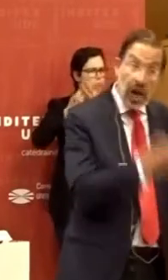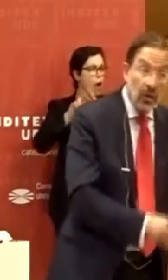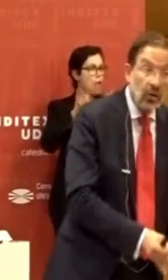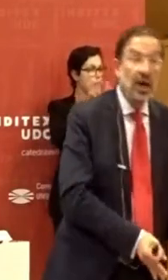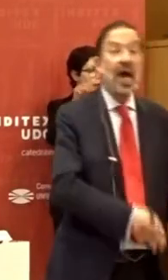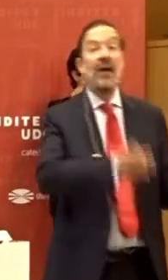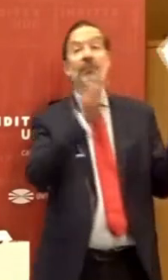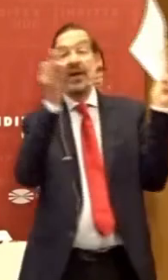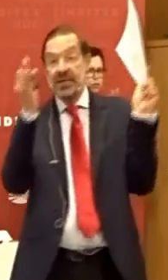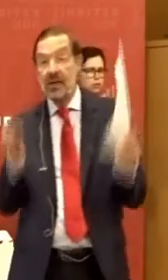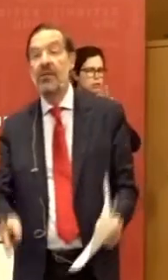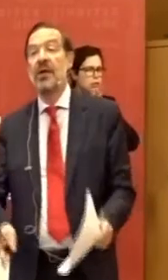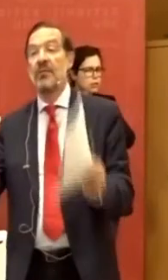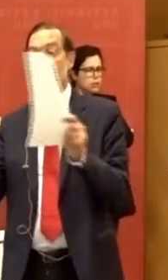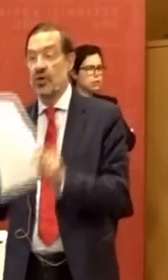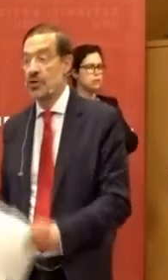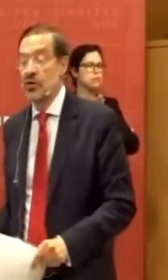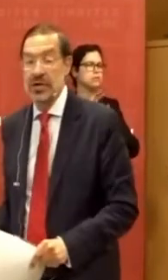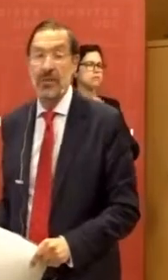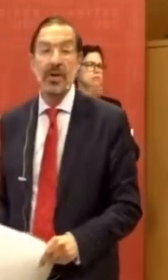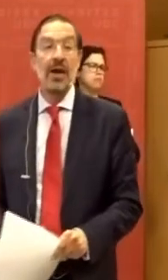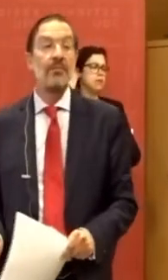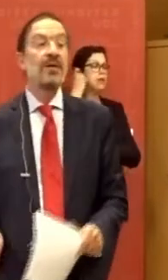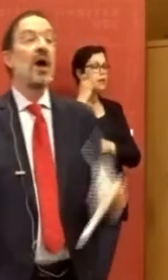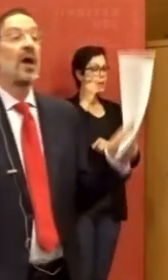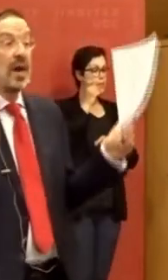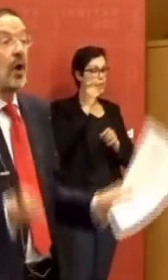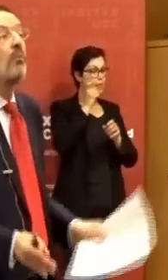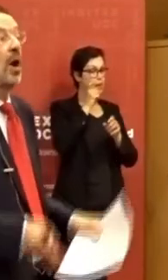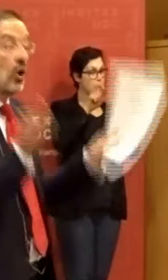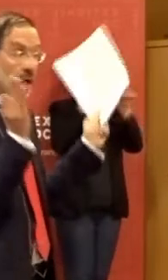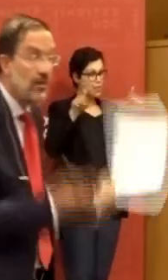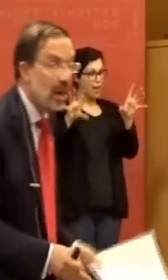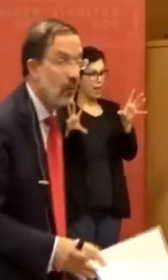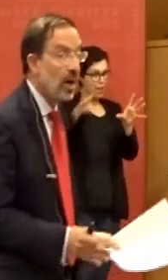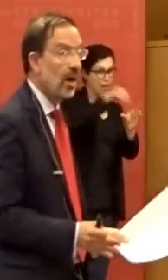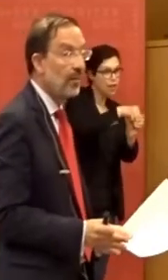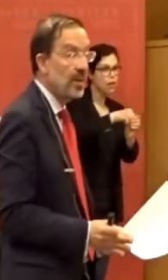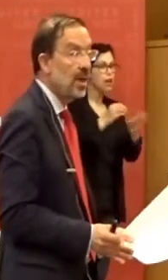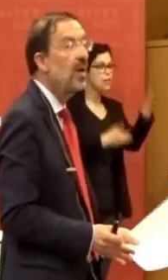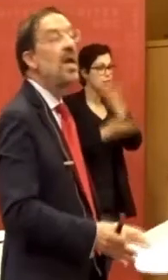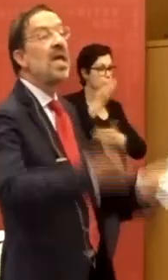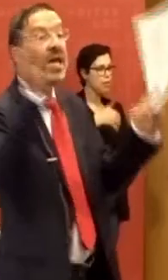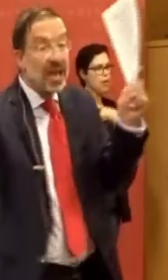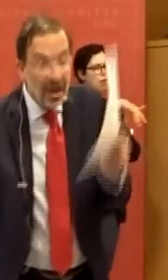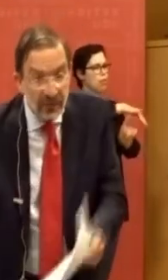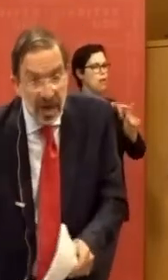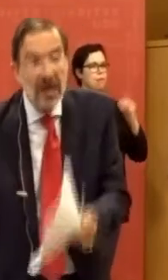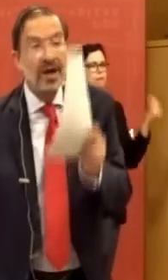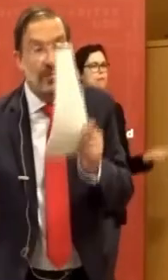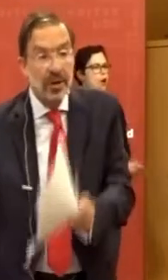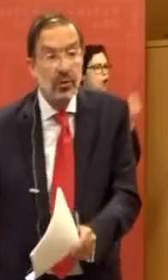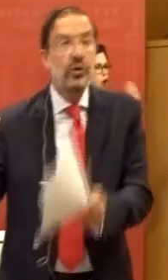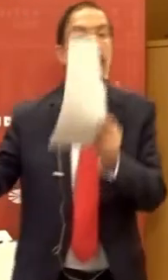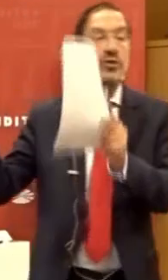por un lado, la presencia de personas con discapacidad en la empresa genera un mejor clima laboral en la empresa y que al